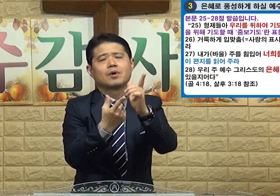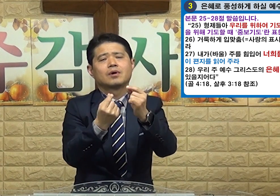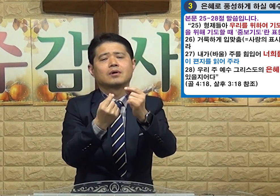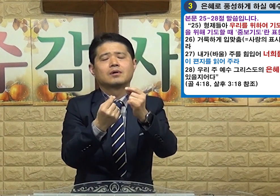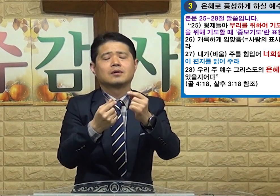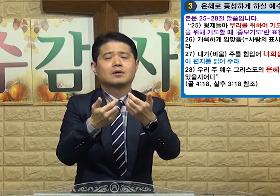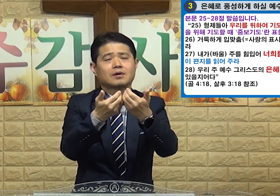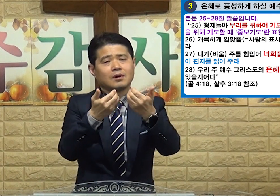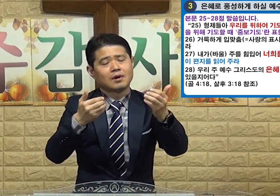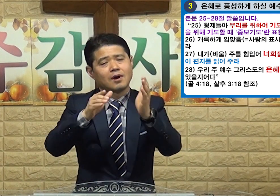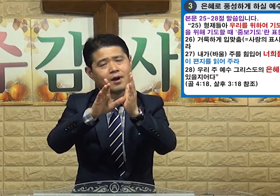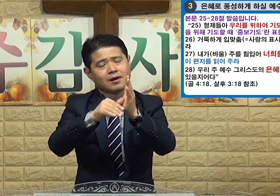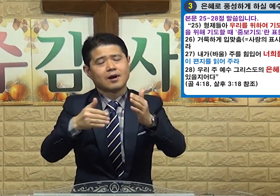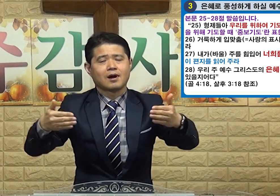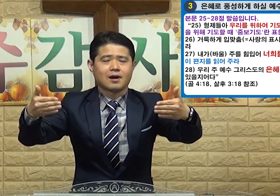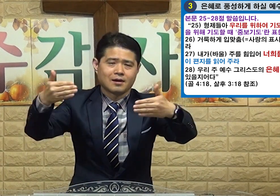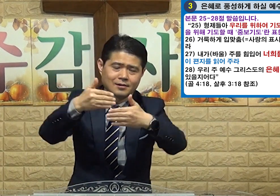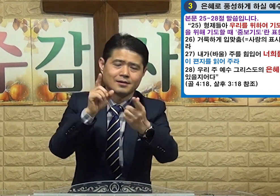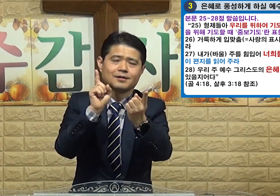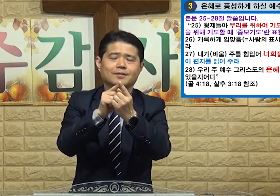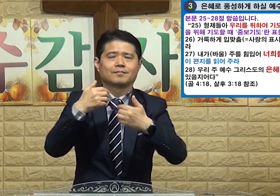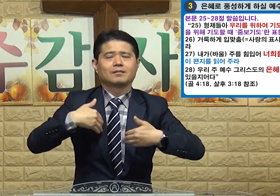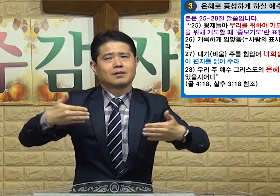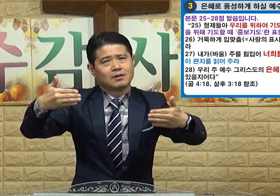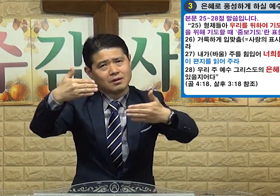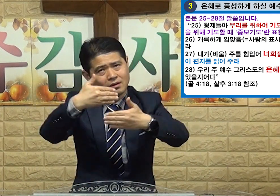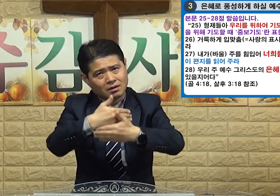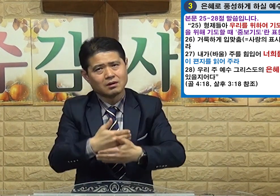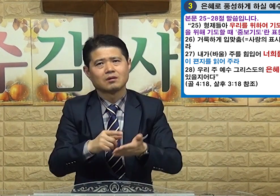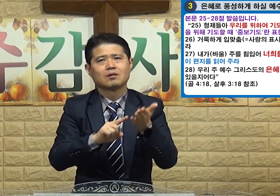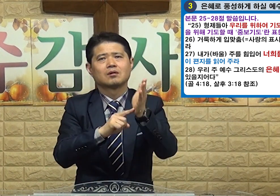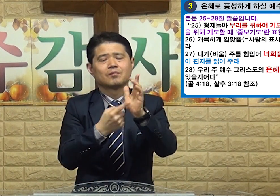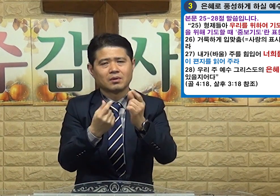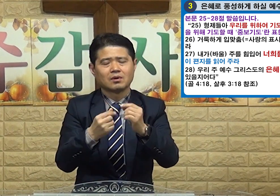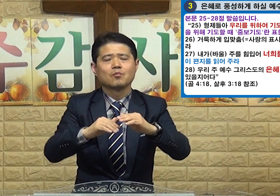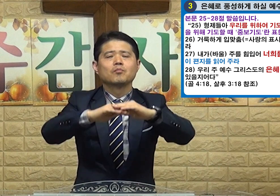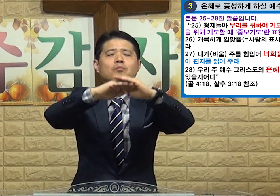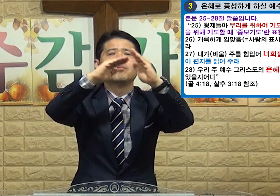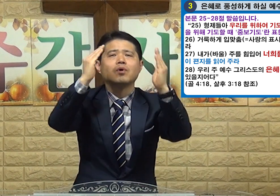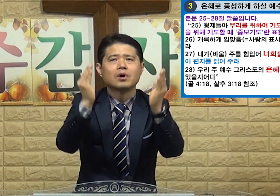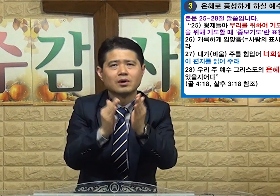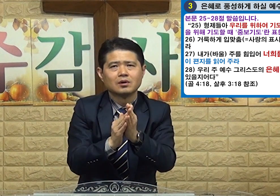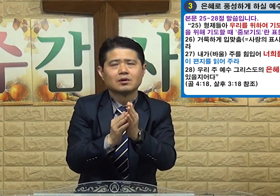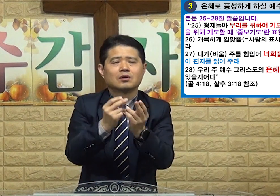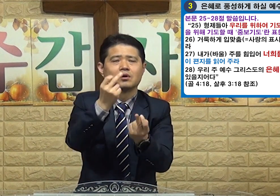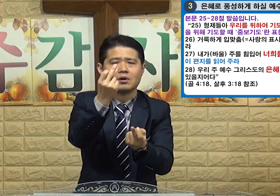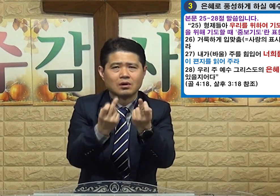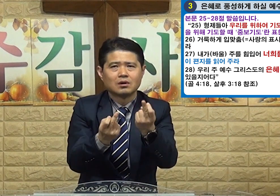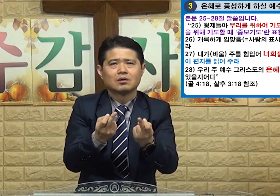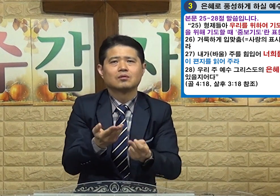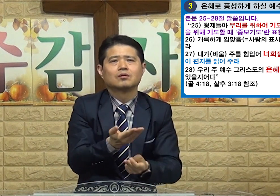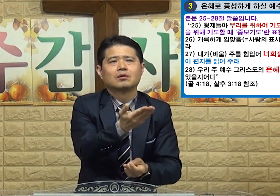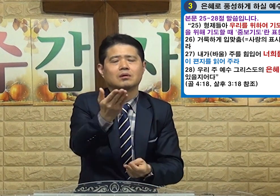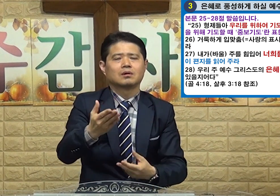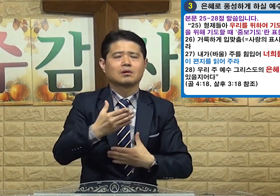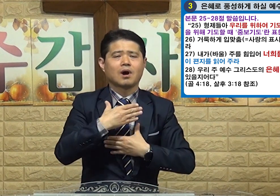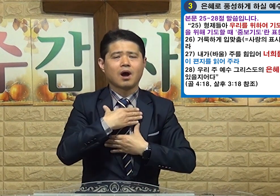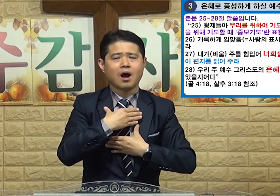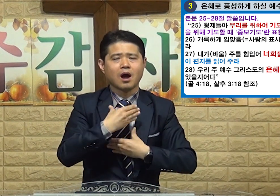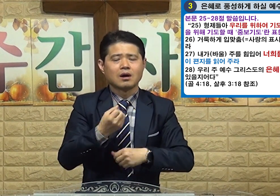모든 형제들에게 떨어진 형제들을 사랑으로 무난하라고 했습니다. 이 모든